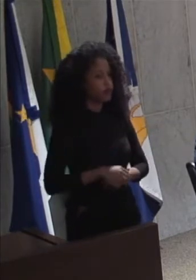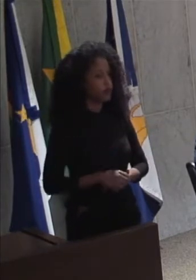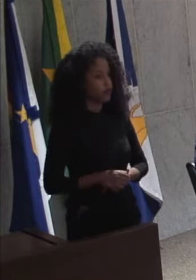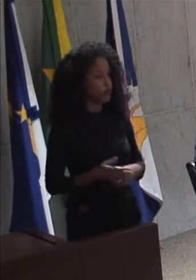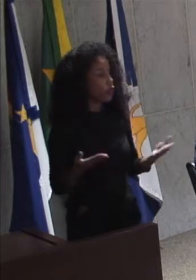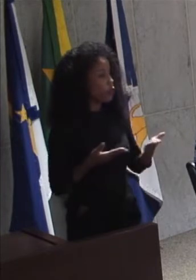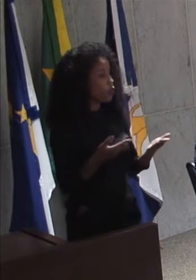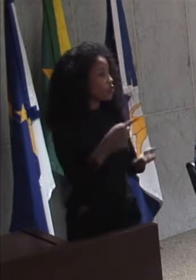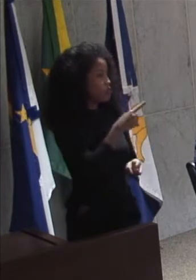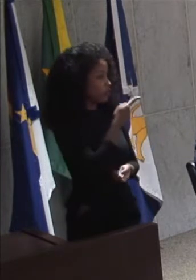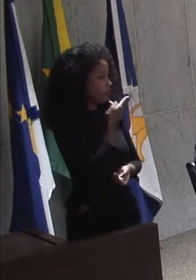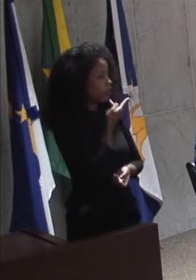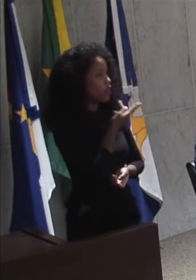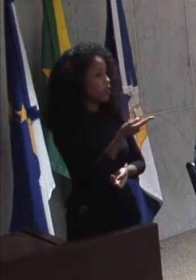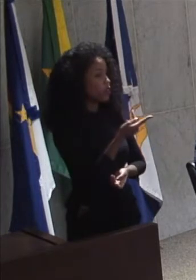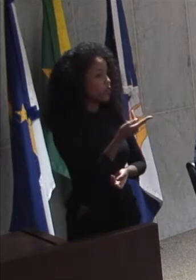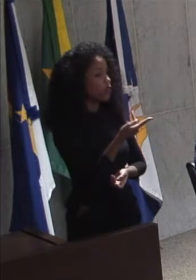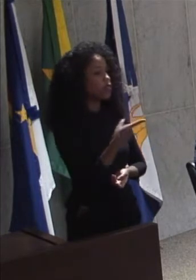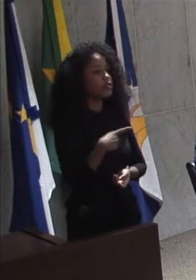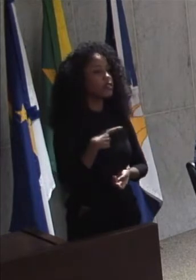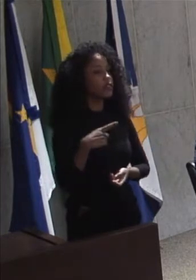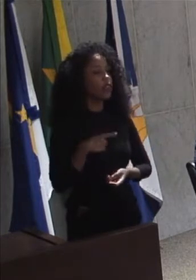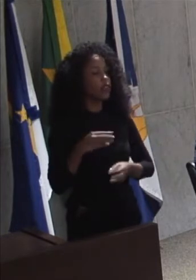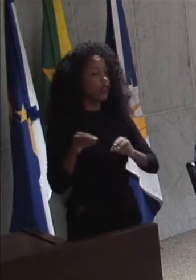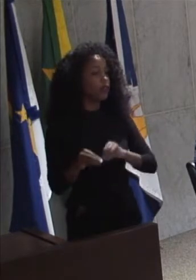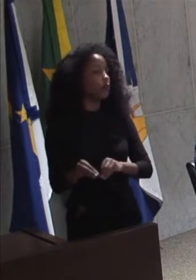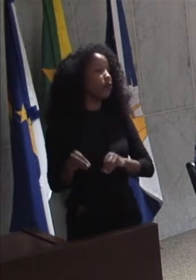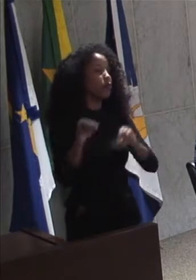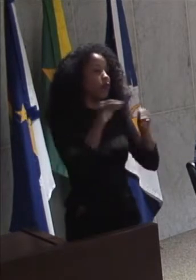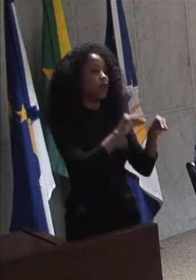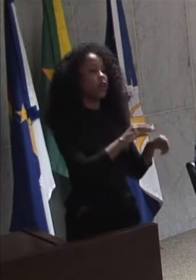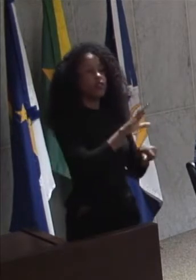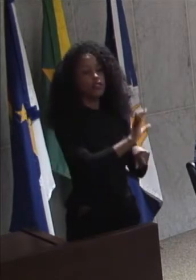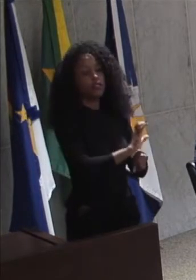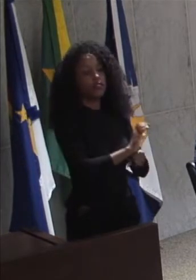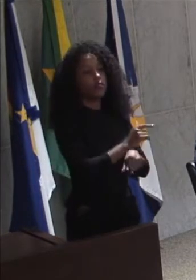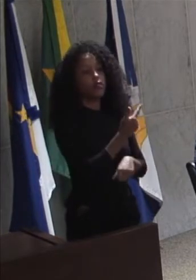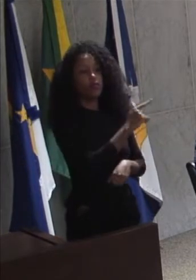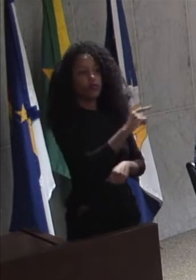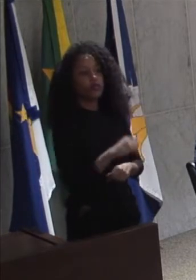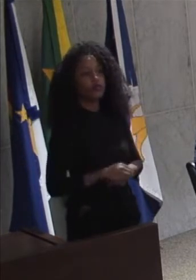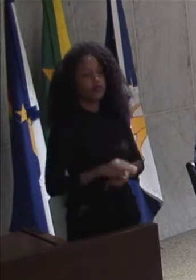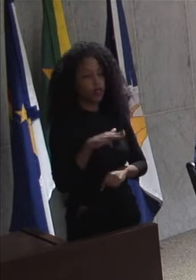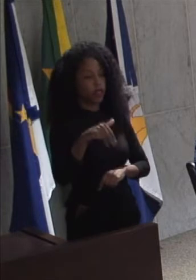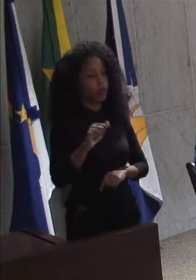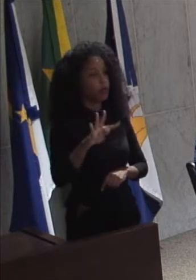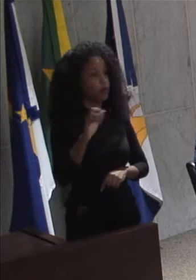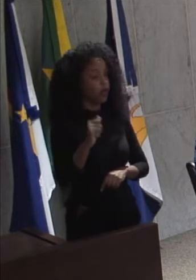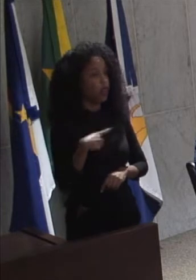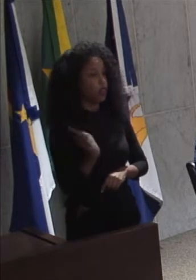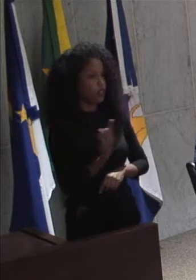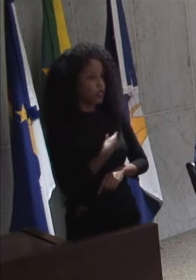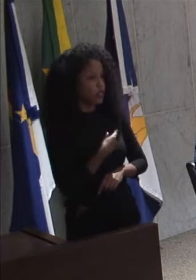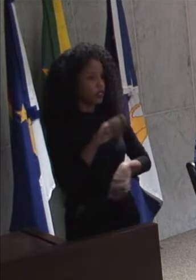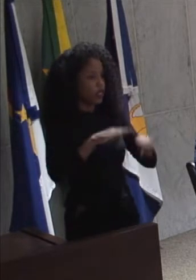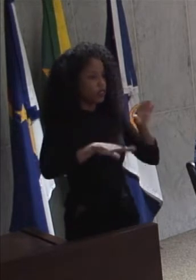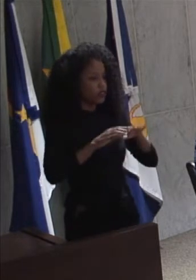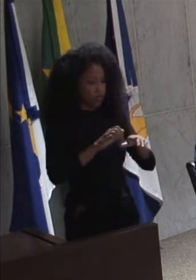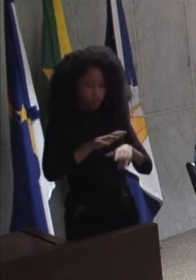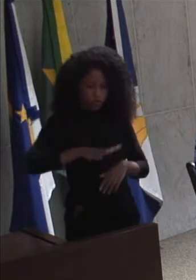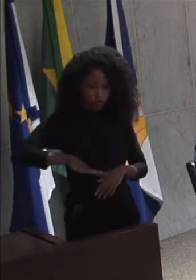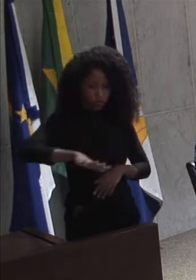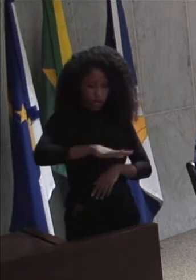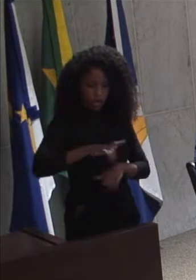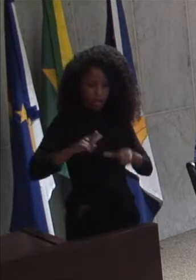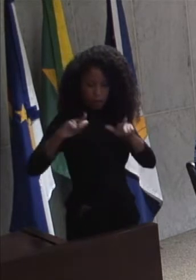você falou, vai tratar para outro estado, e na nossa Mata, muitas vezes a gente com uma ponta de terra de 100